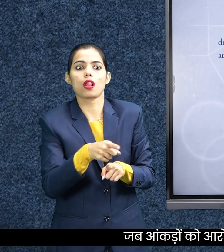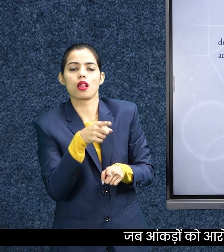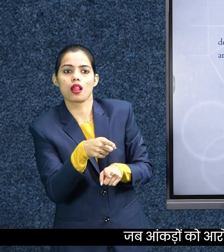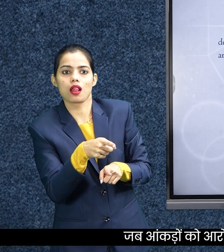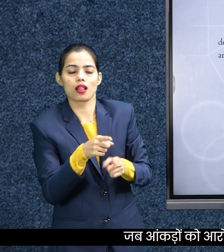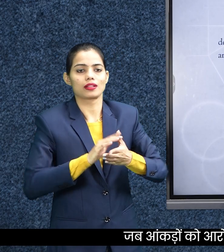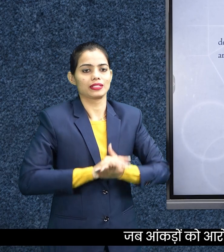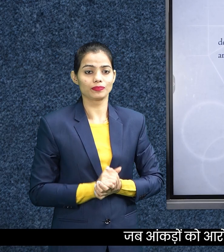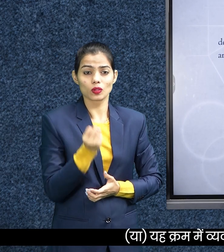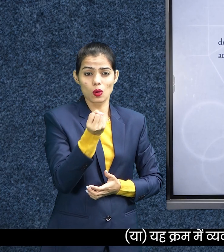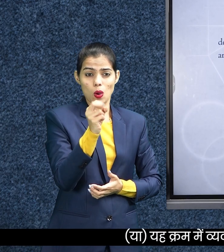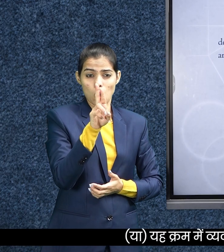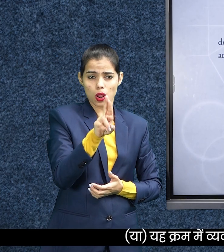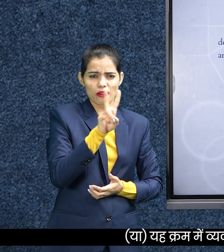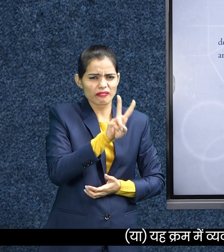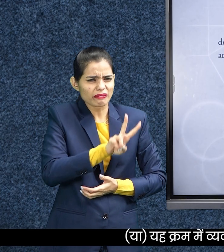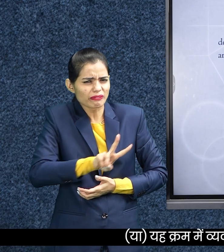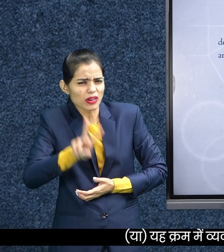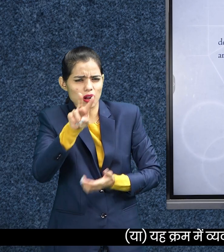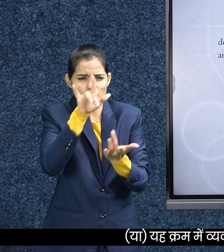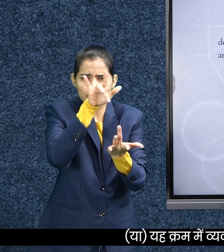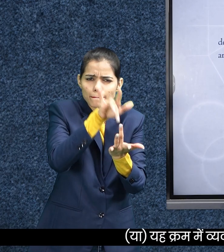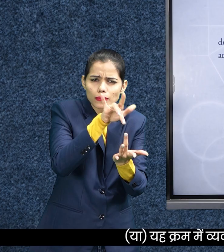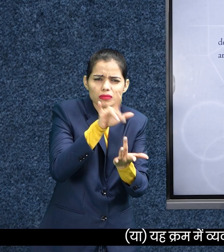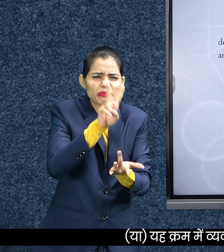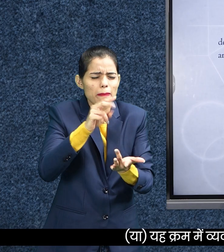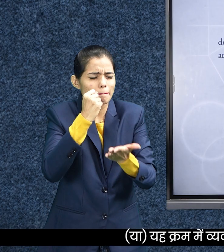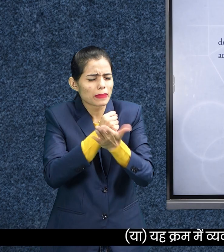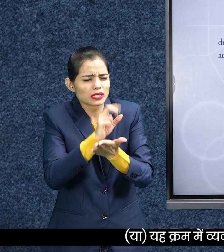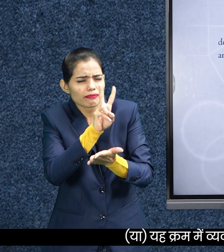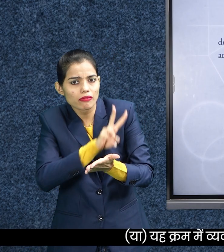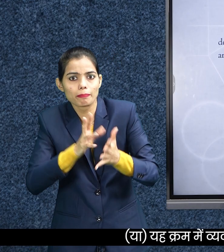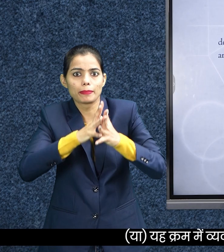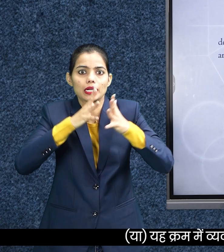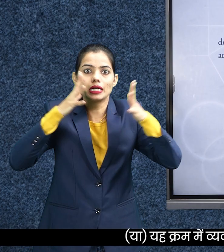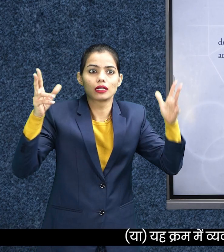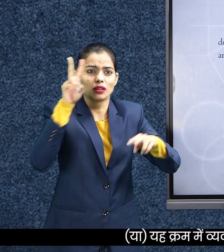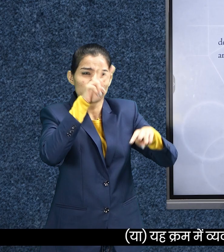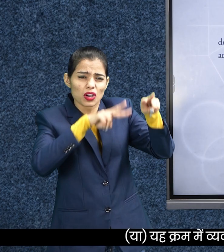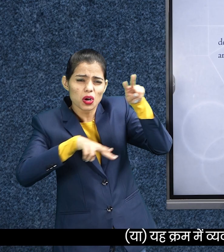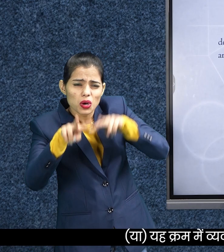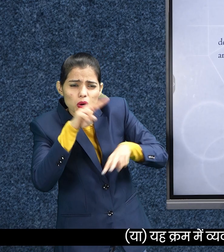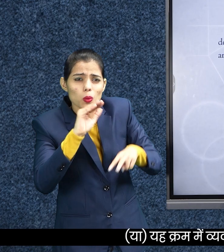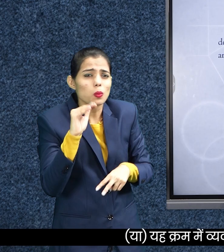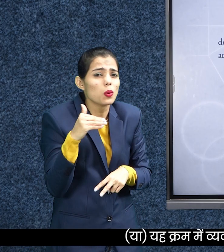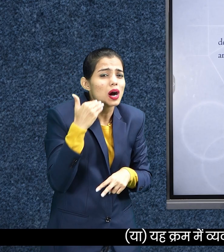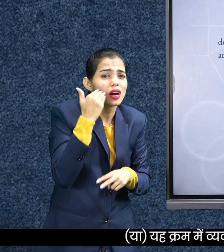या यह क्रम में व्यवस्थित होने पर मध्य के अवलोकनों का मन है।